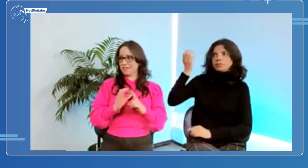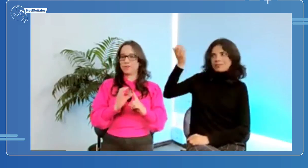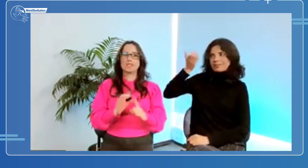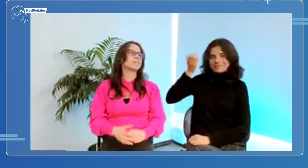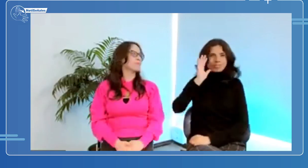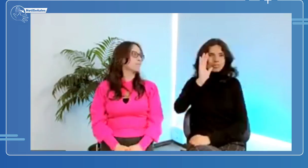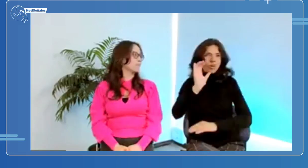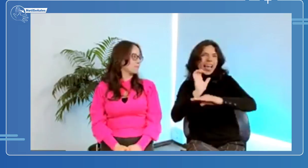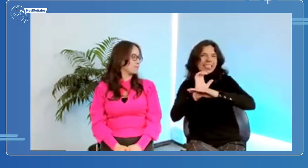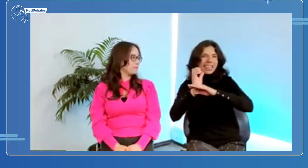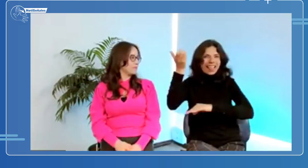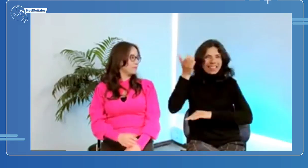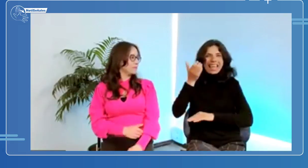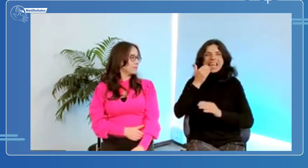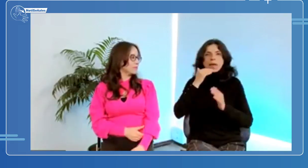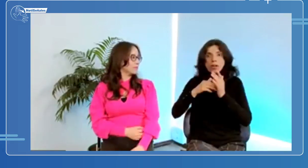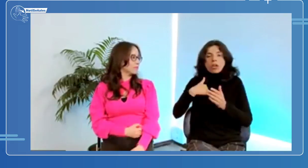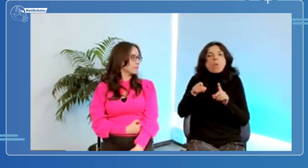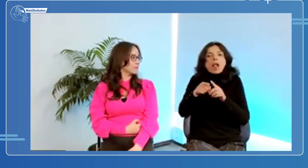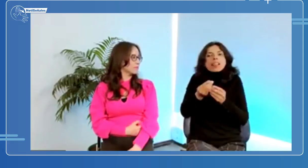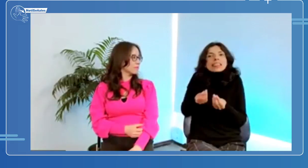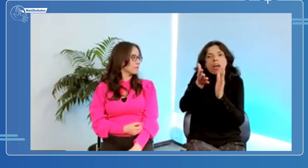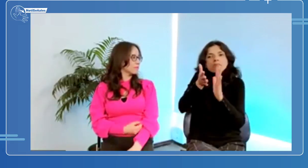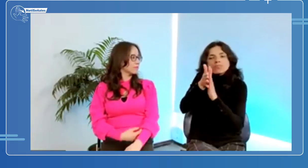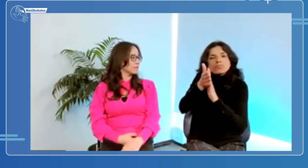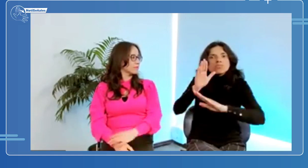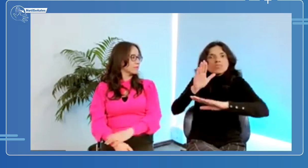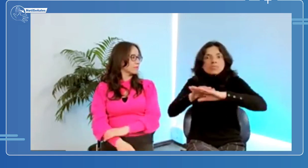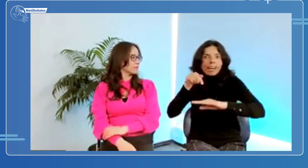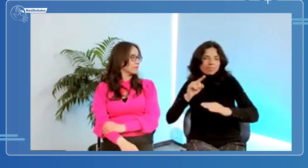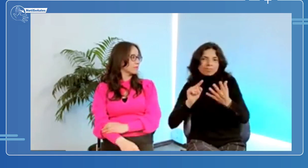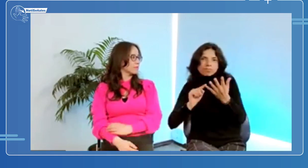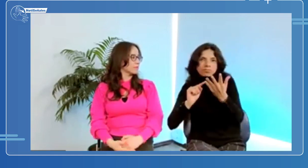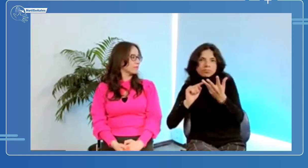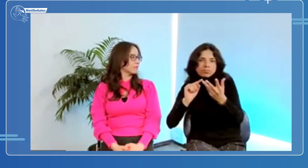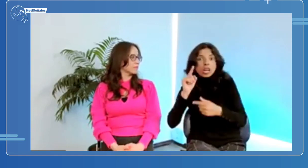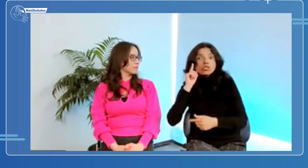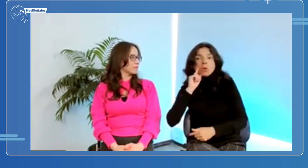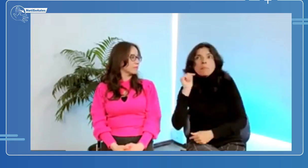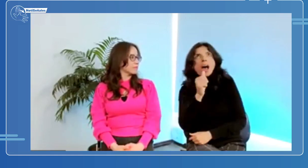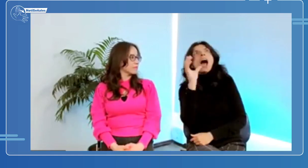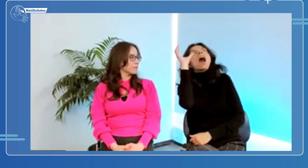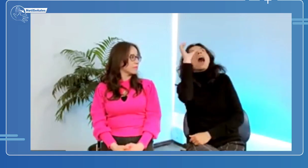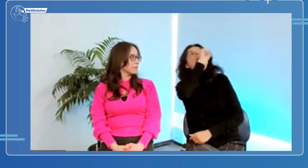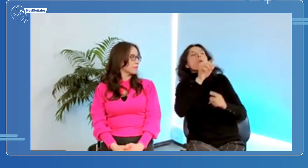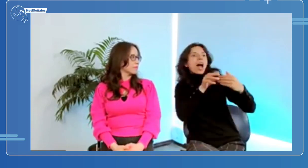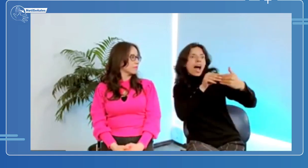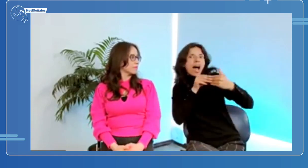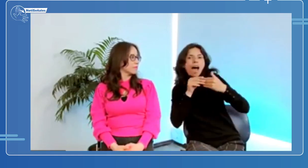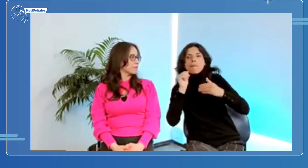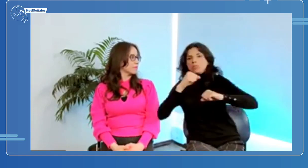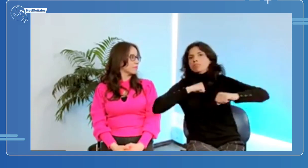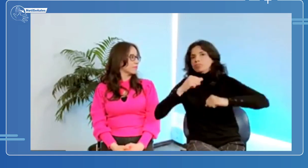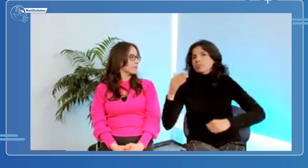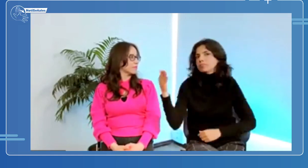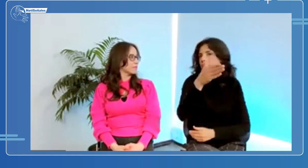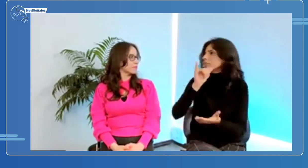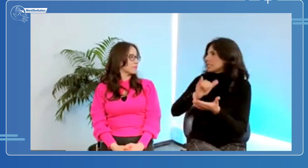Colpensiones, como la Ah, entidad que Colpensiones. maneja una parte de las pensiones, se les da la información. Claro, la persona sorda ya sabe qué